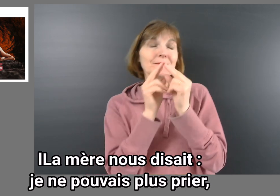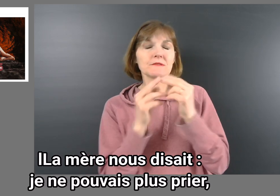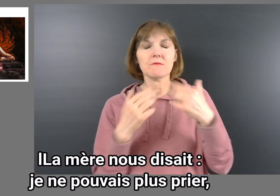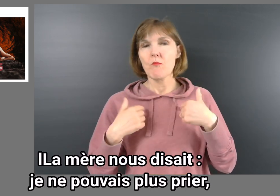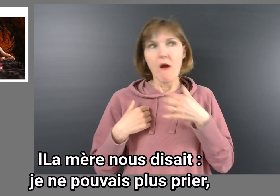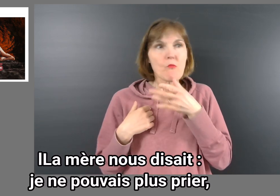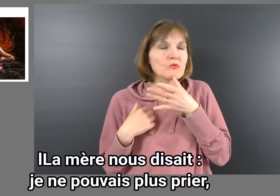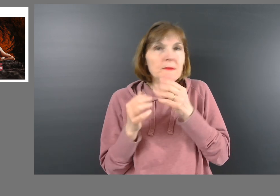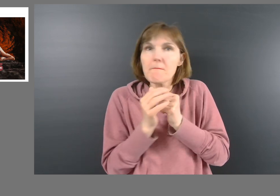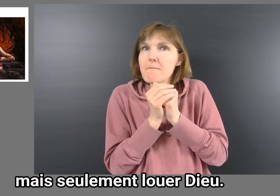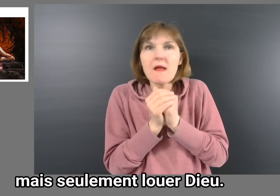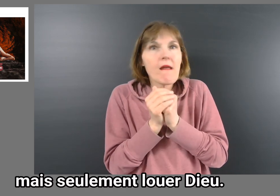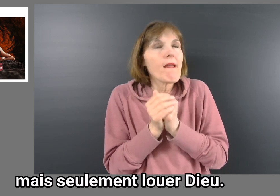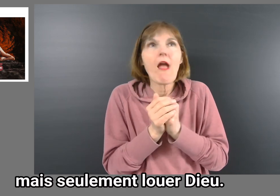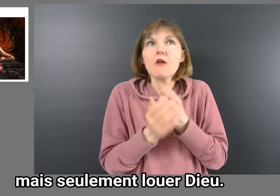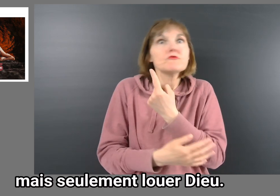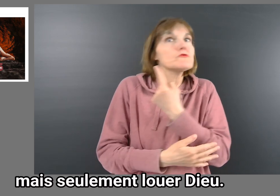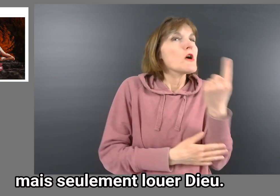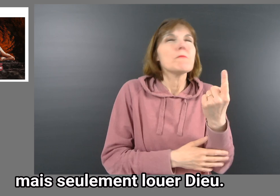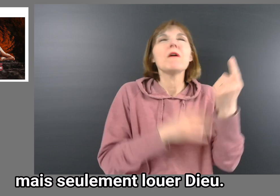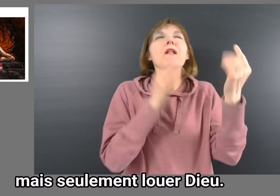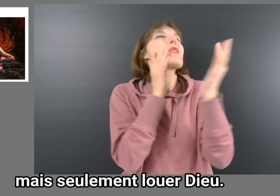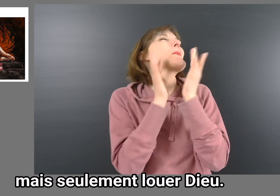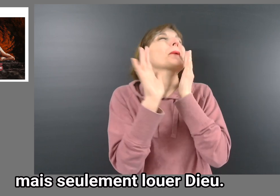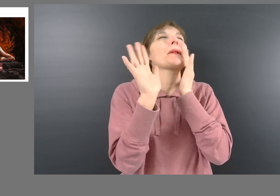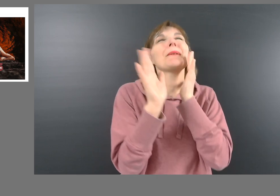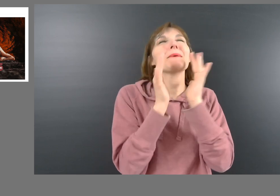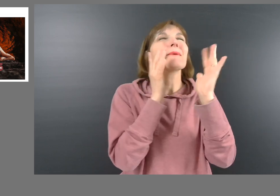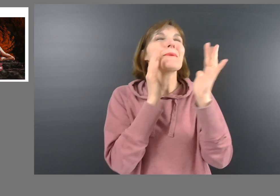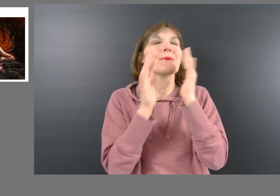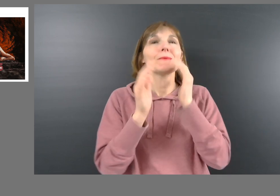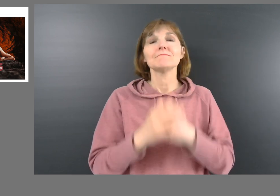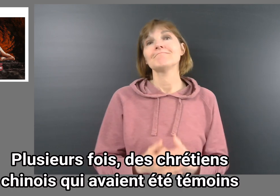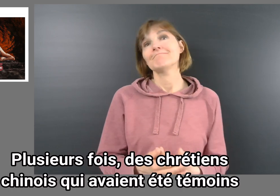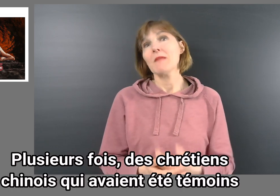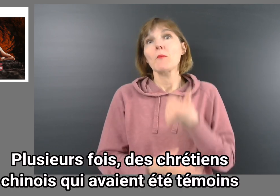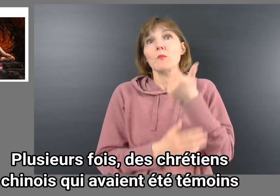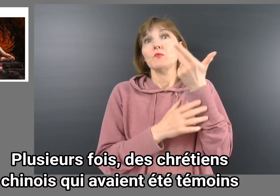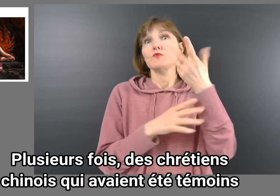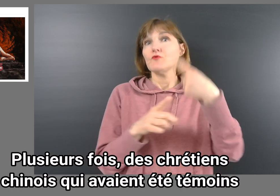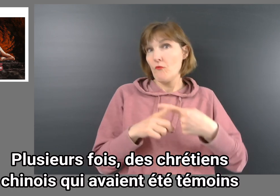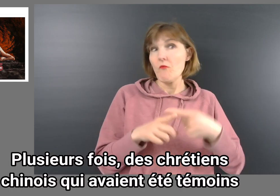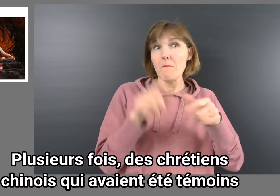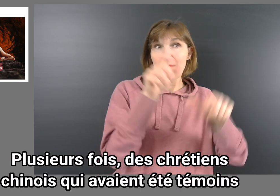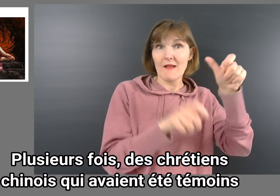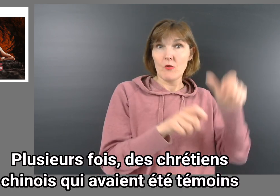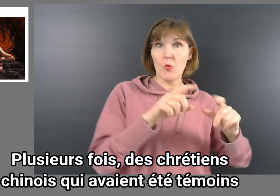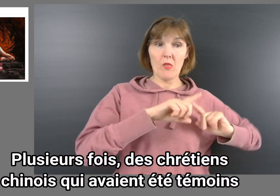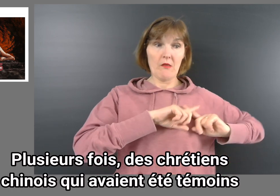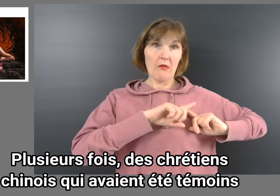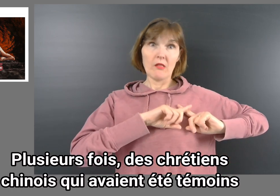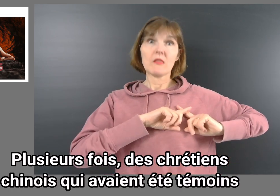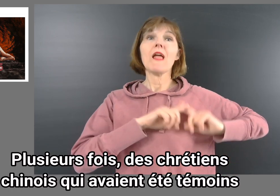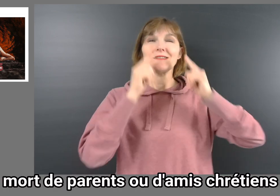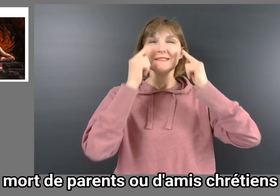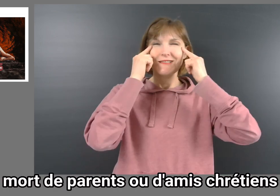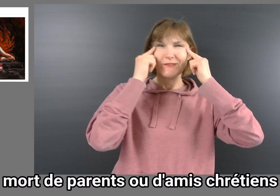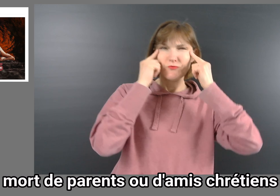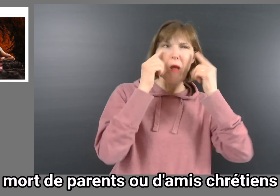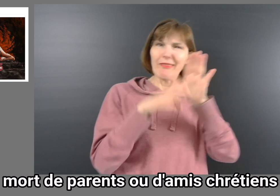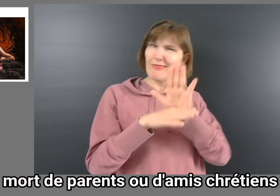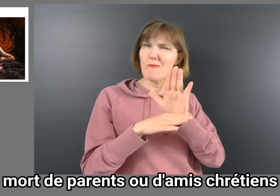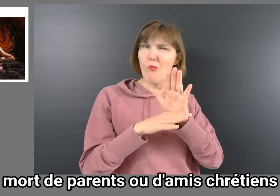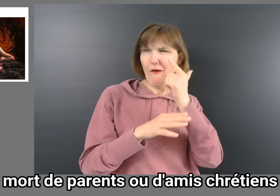plus prier, mais seulement louer Dieu. » Plusieurs fois, des chrétiens chinois qui avaient été témoins de la mort